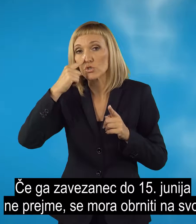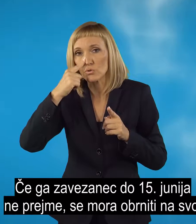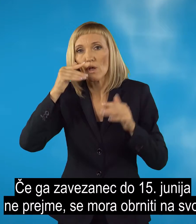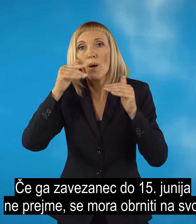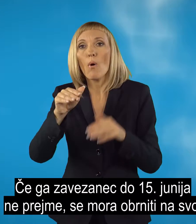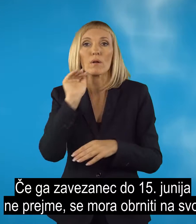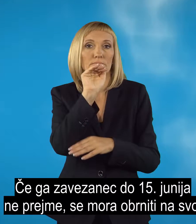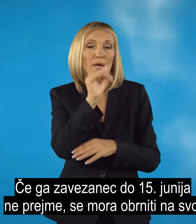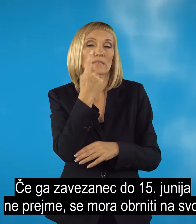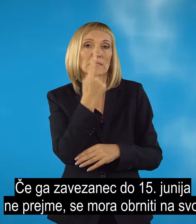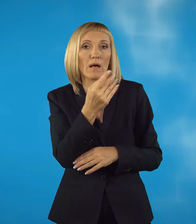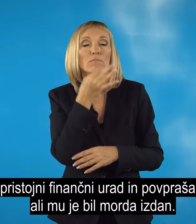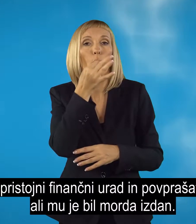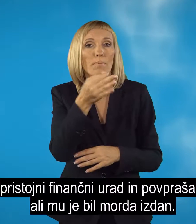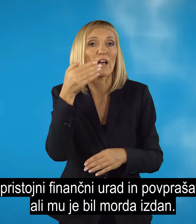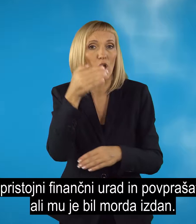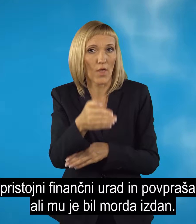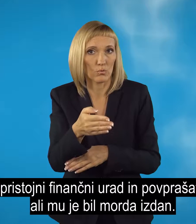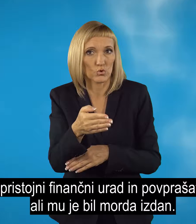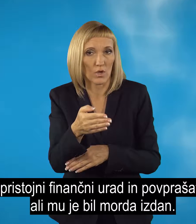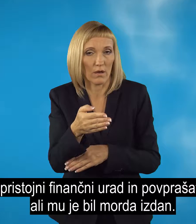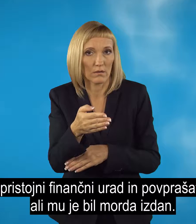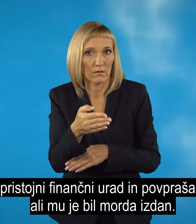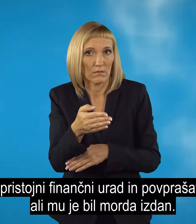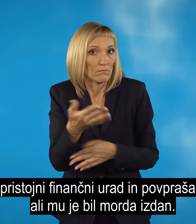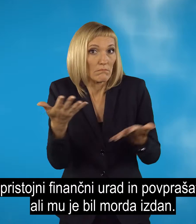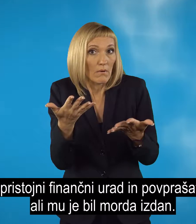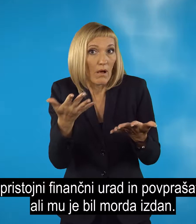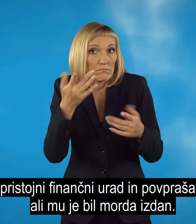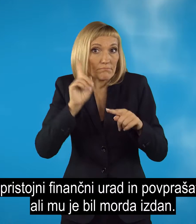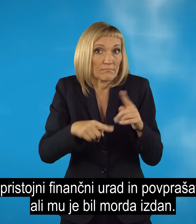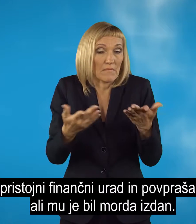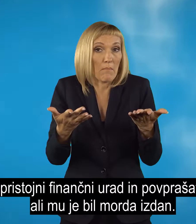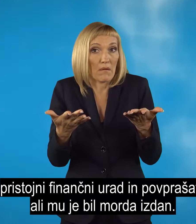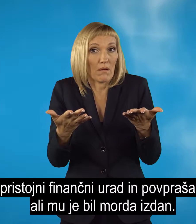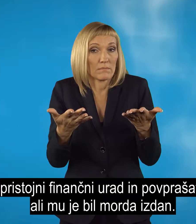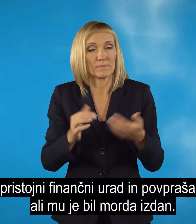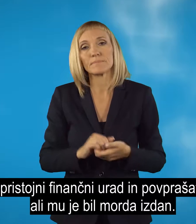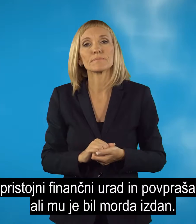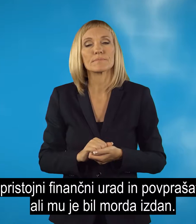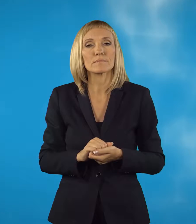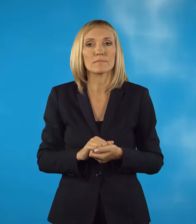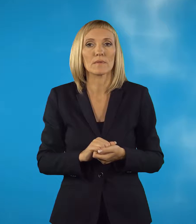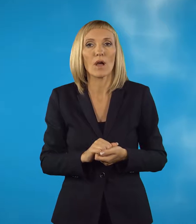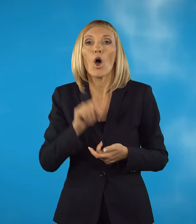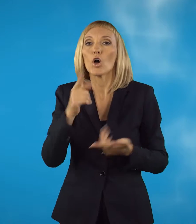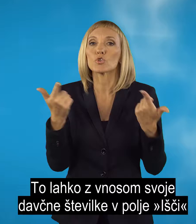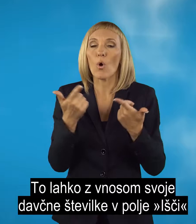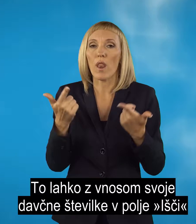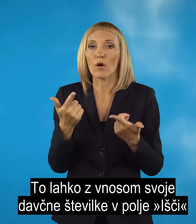se mora obrniti na svoj pristojni finančni urad in povprašati, ali mu je bil morda izdan. Tu lahko z vnosom